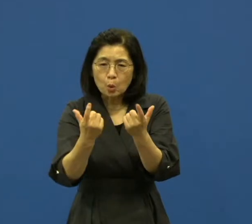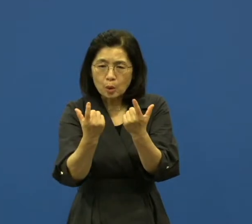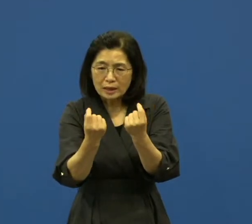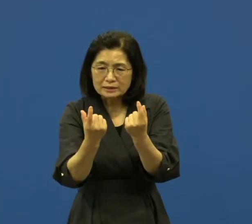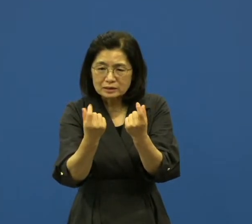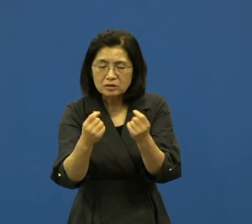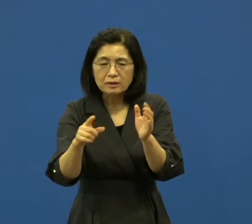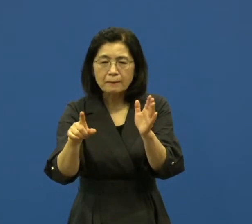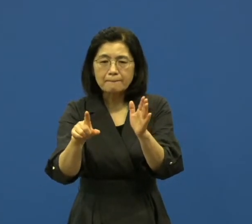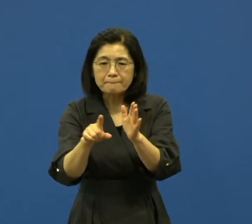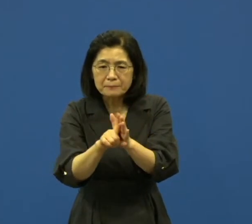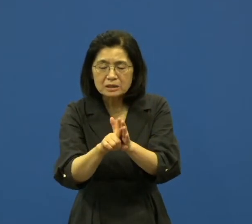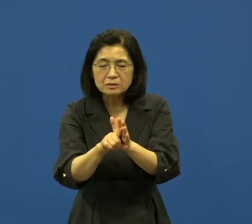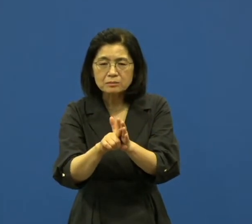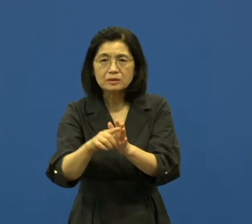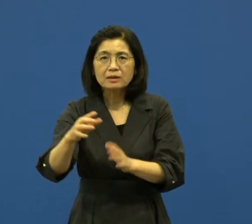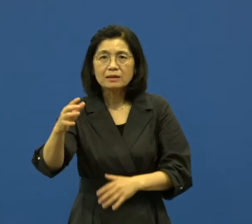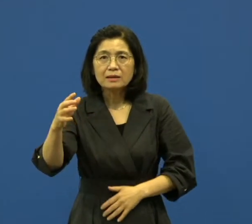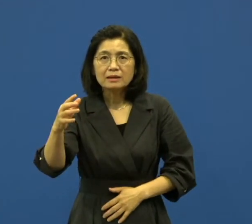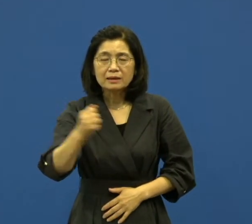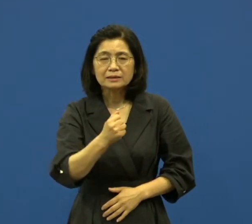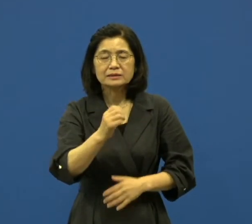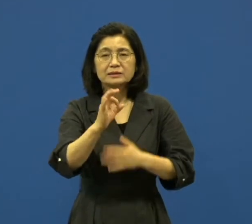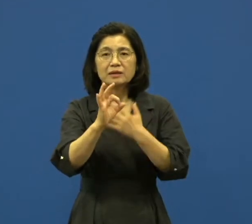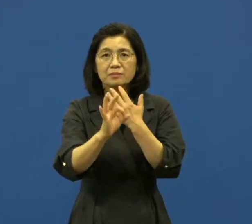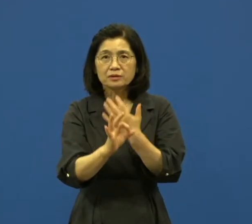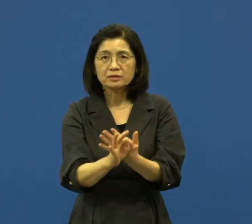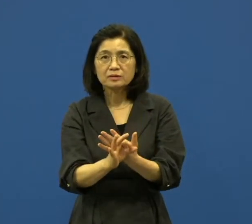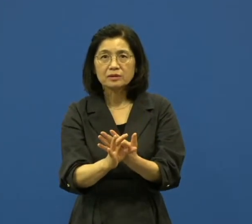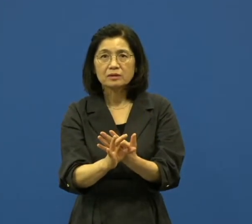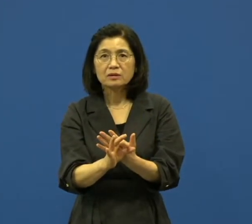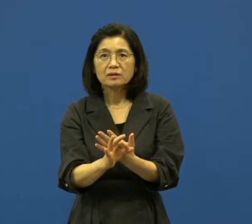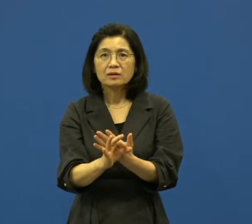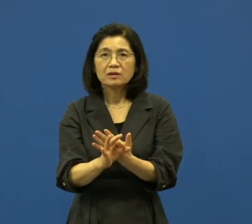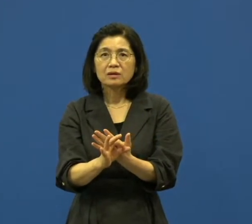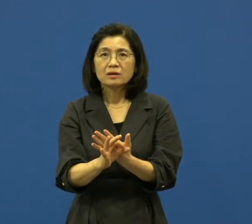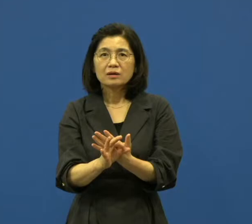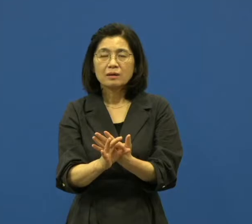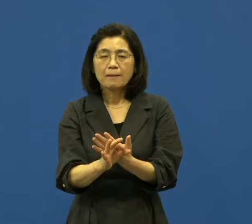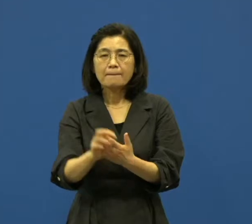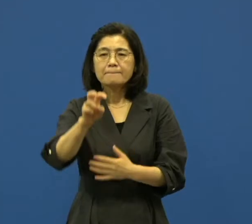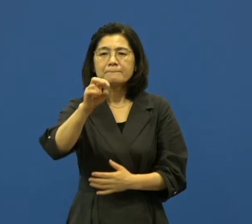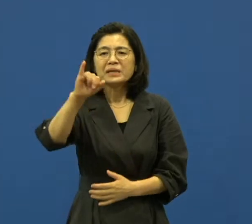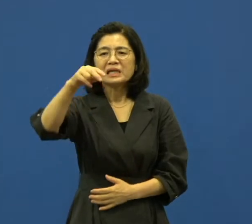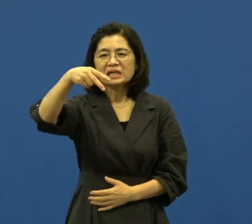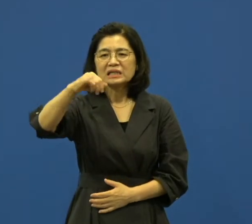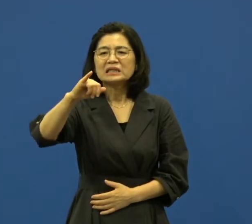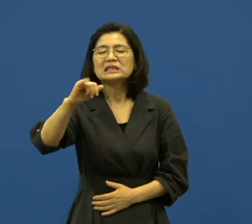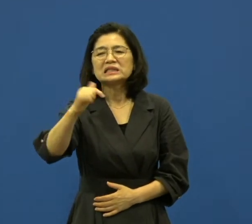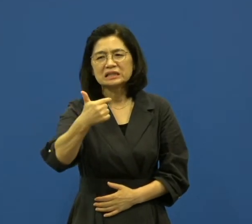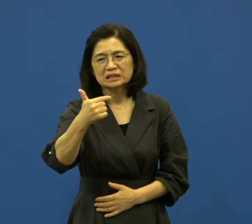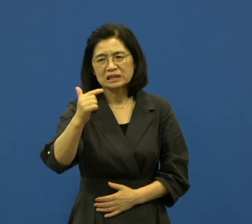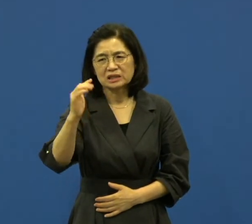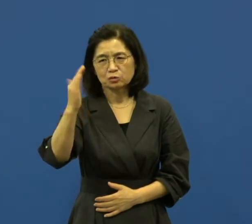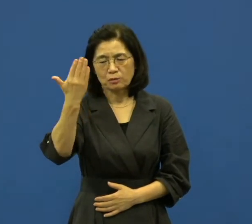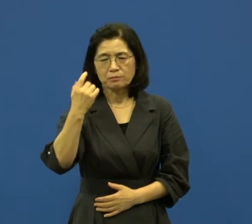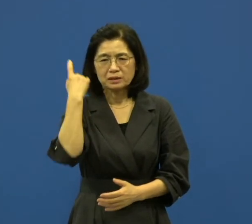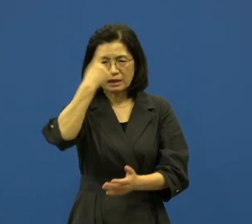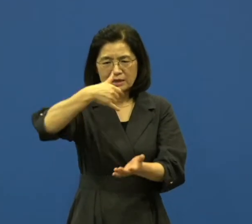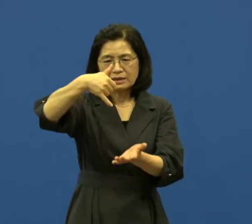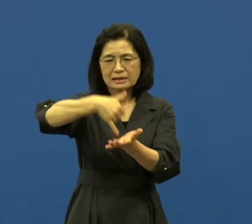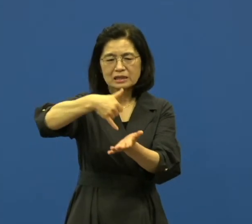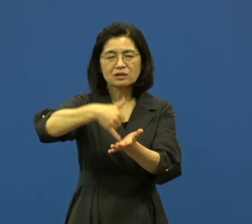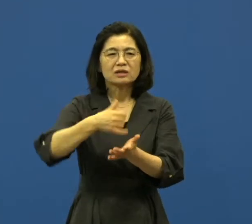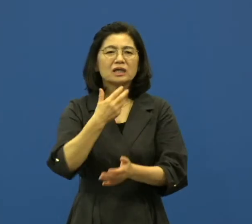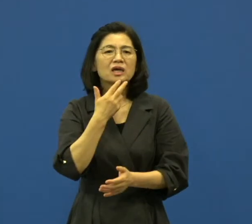역시 인격성이나 도덕성을 갖출 수는 없습니다. 그래서 이 미신, 샤머니즘, 인격성이 없죠.